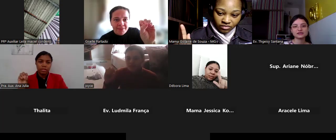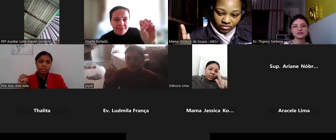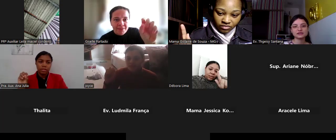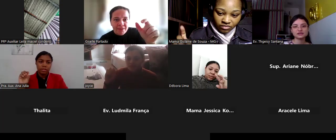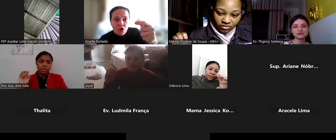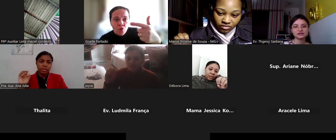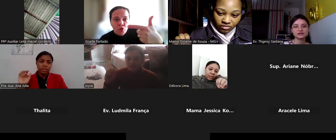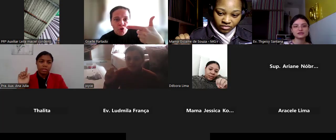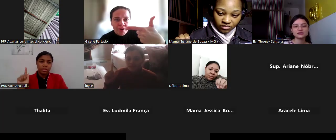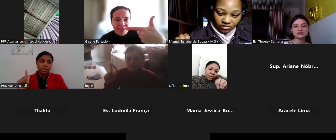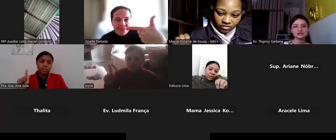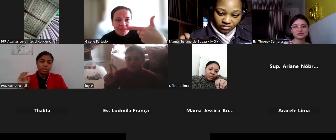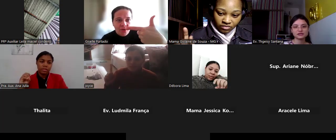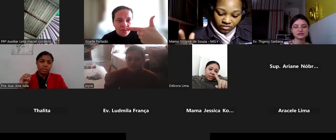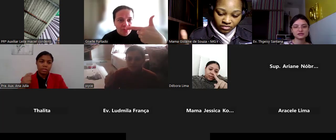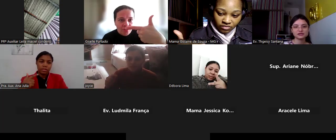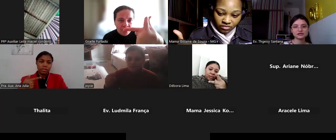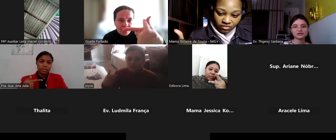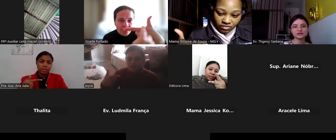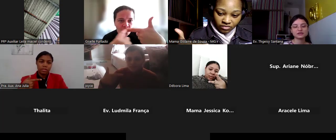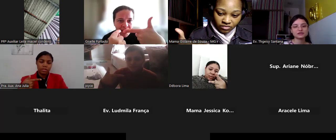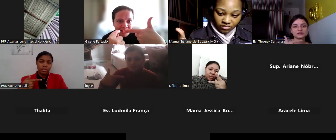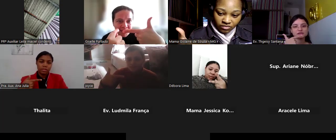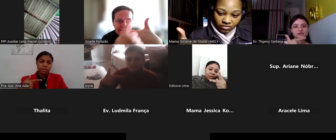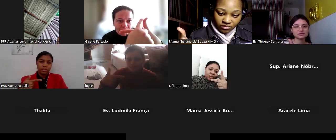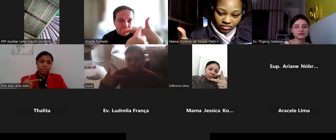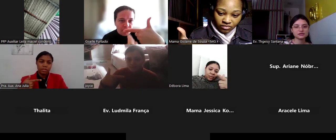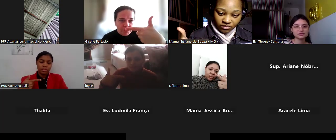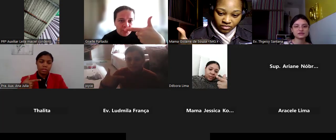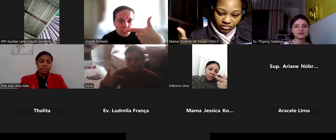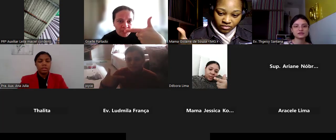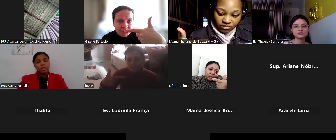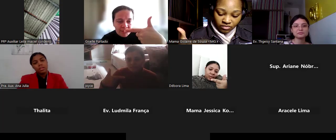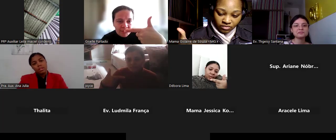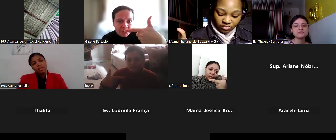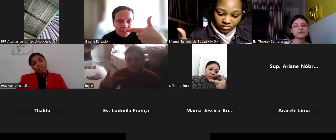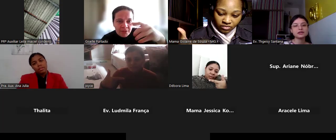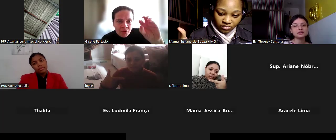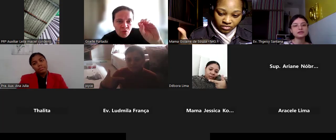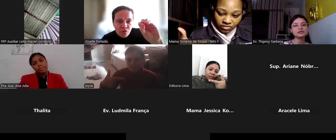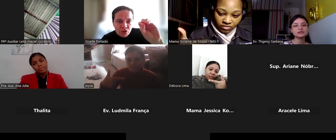10. O 2 é assim, ó. O L deitado. Isso é 2. O